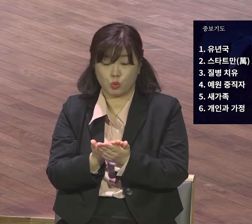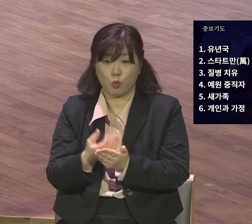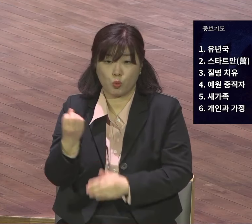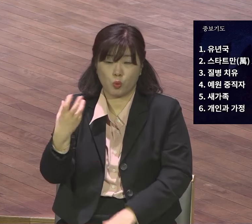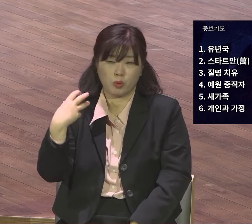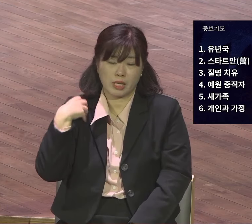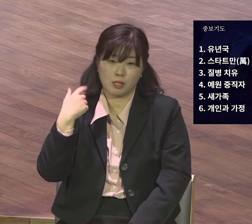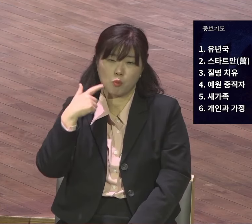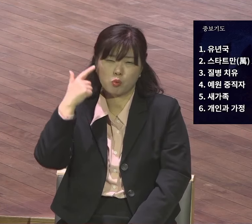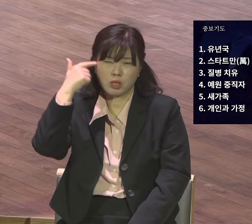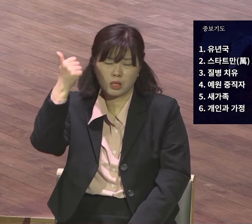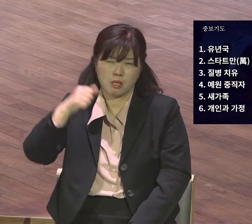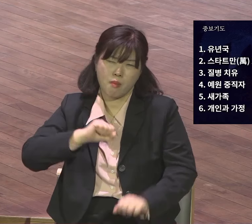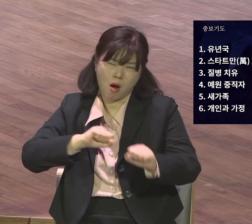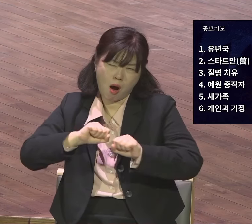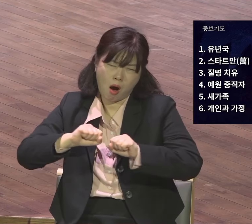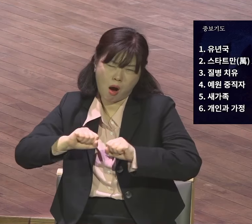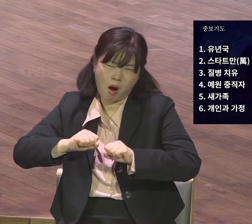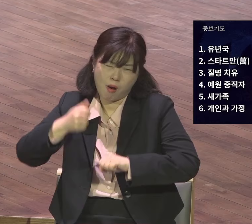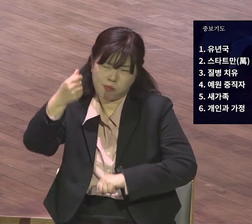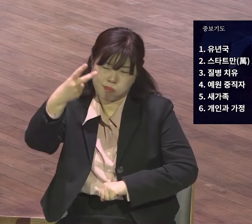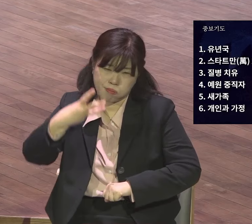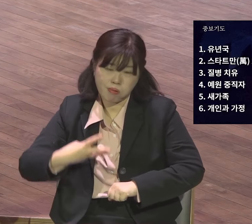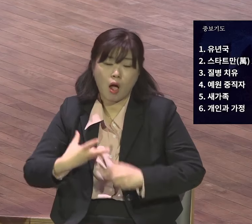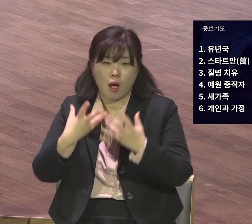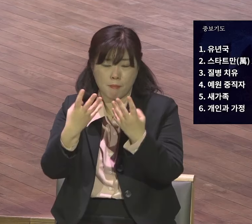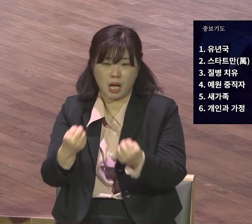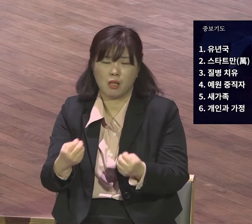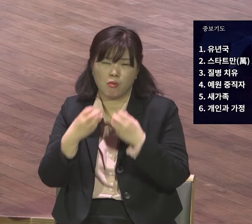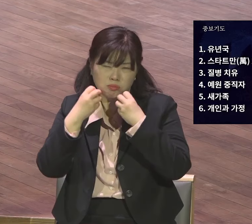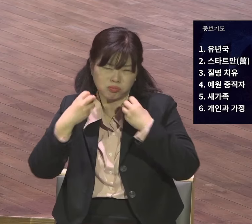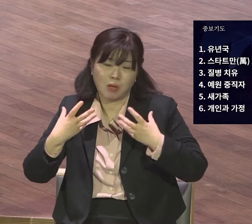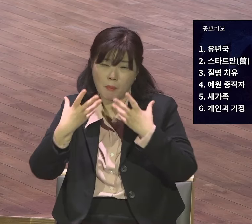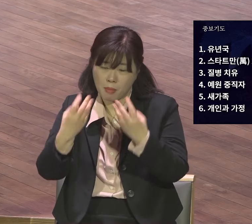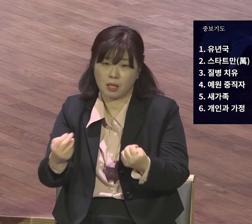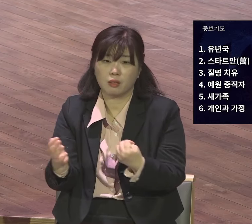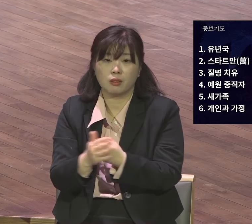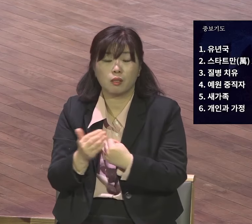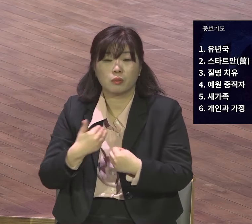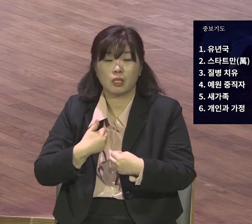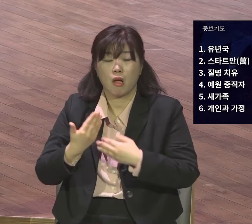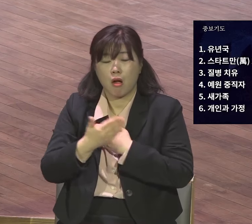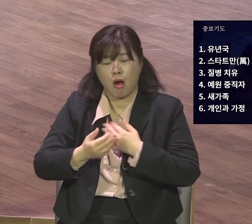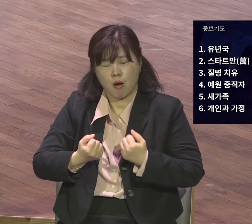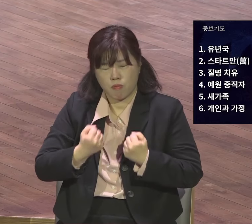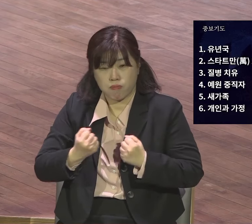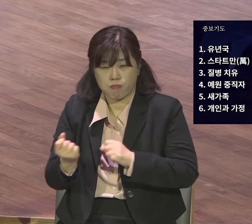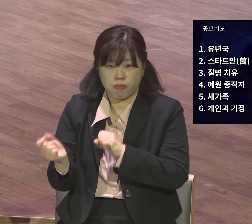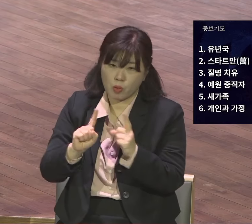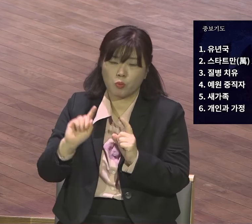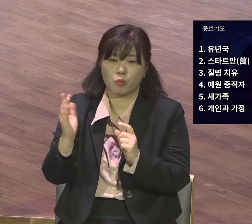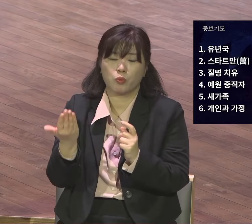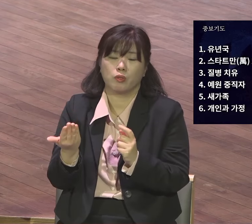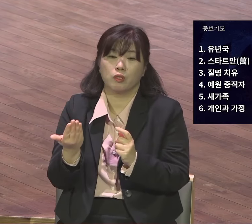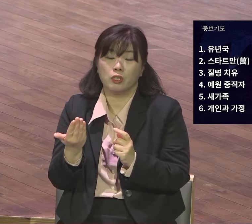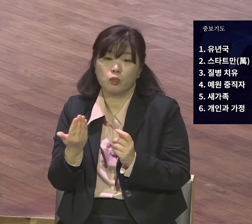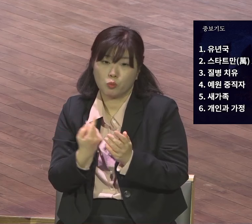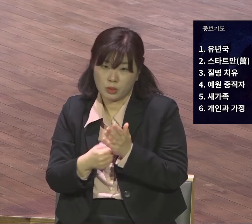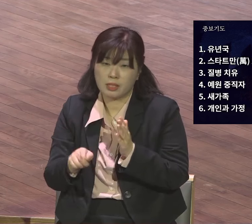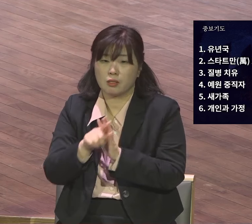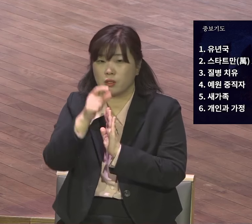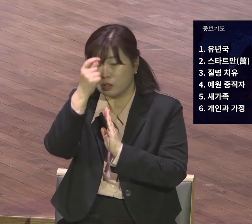목사님께 성령 충만과 노력을 더하여 주옵소서. 예원 선교대회와 세계 선교대회, 237